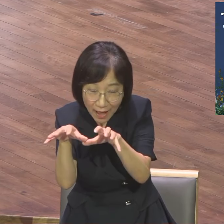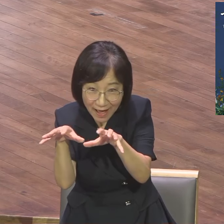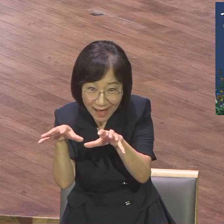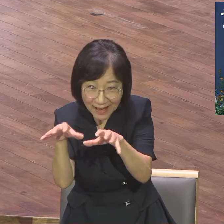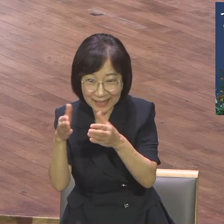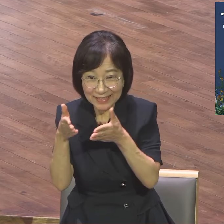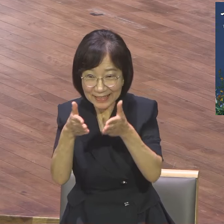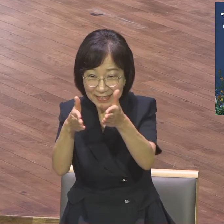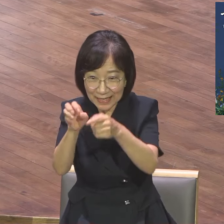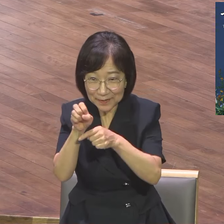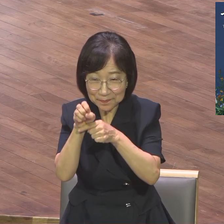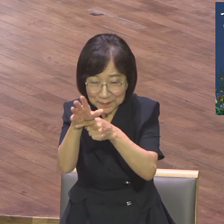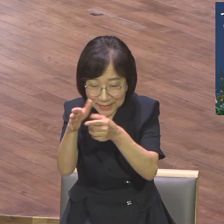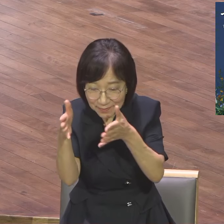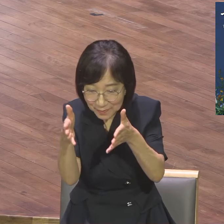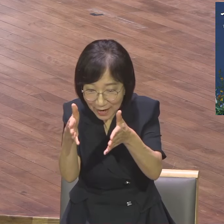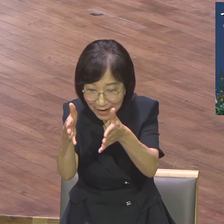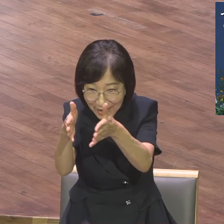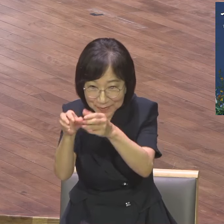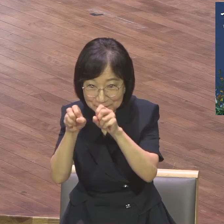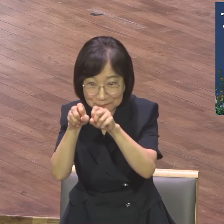길의 빛이니이다.